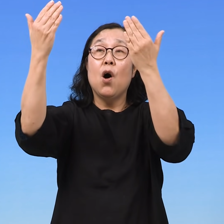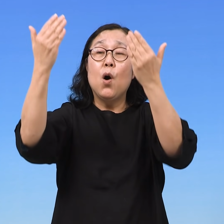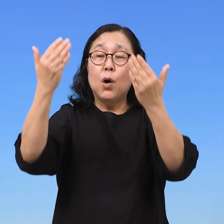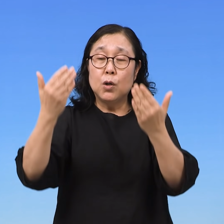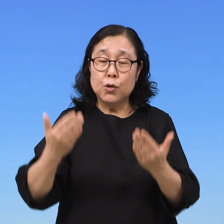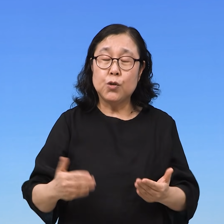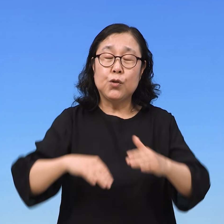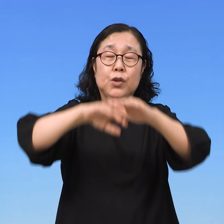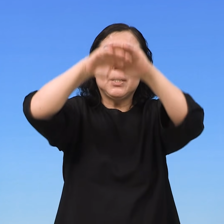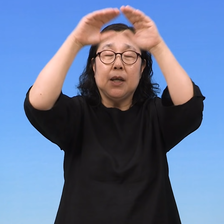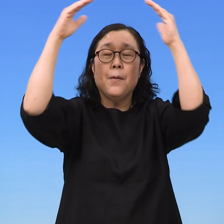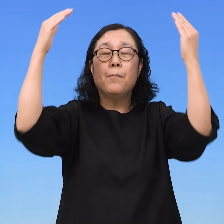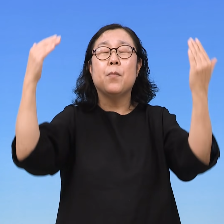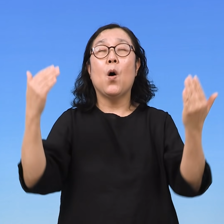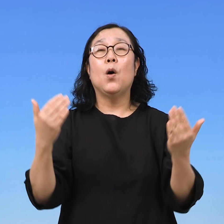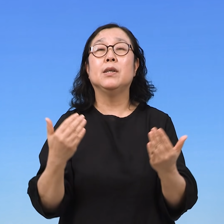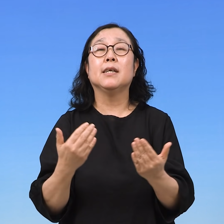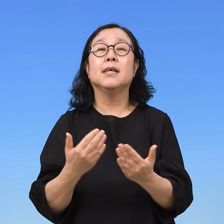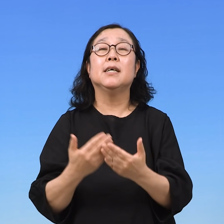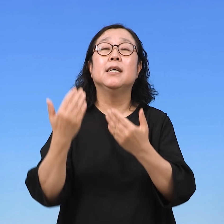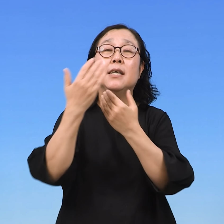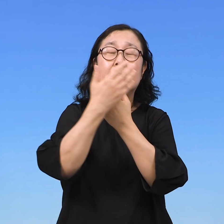은혜,